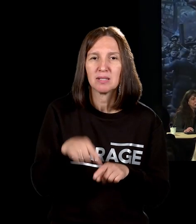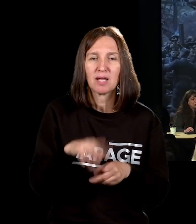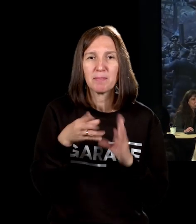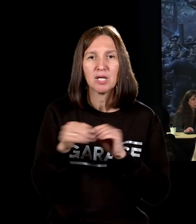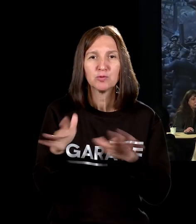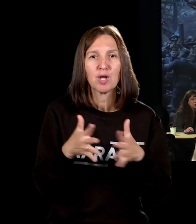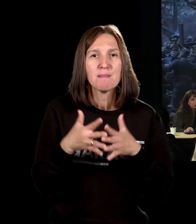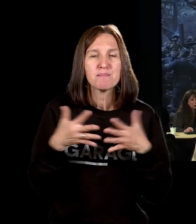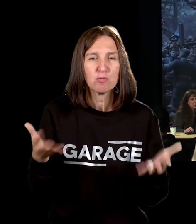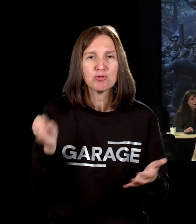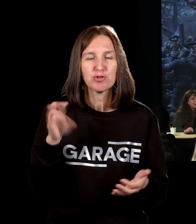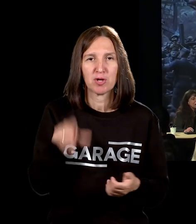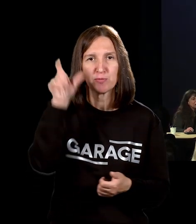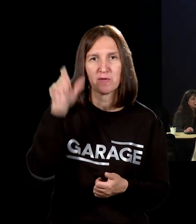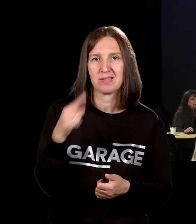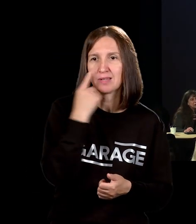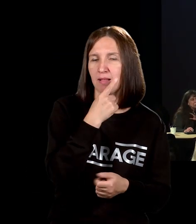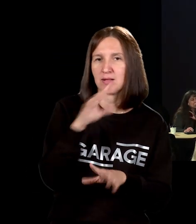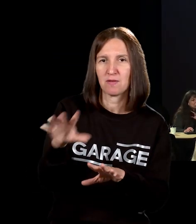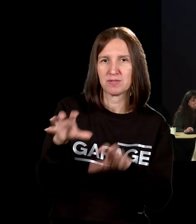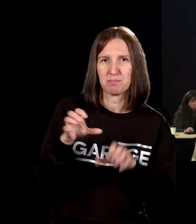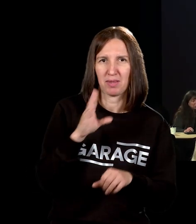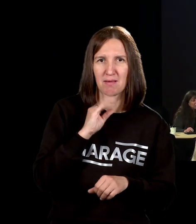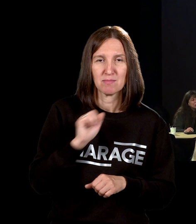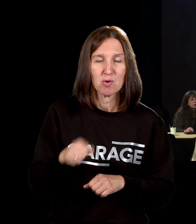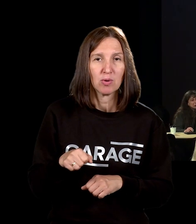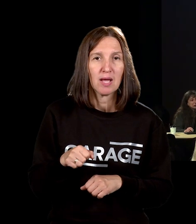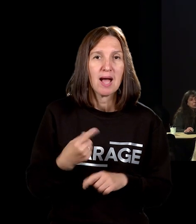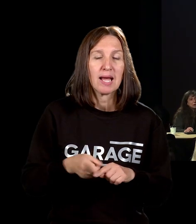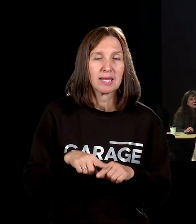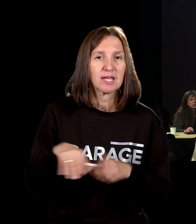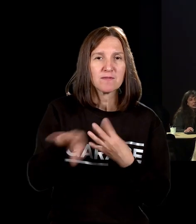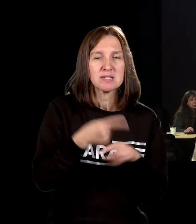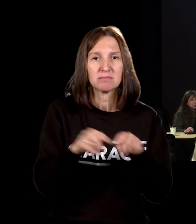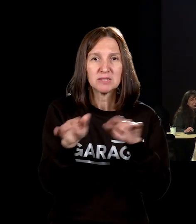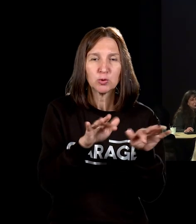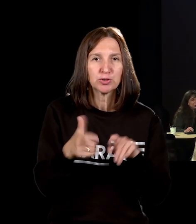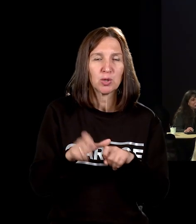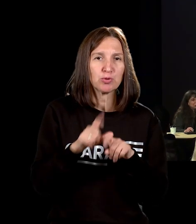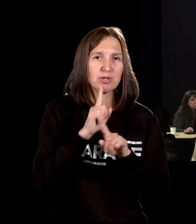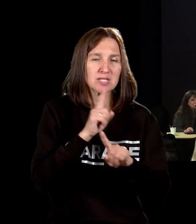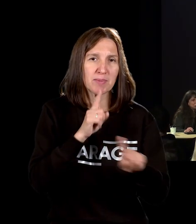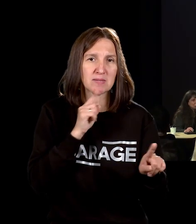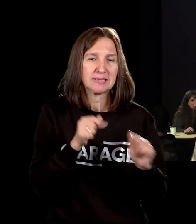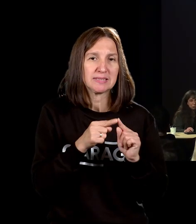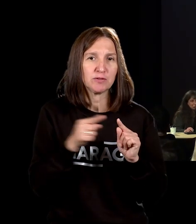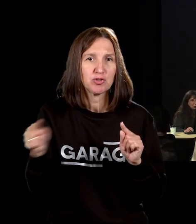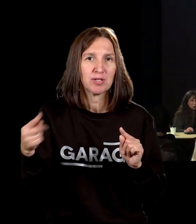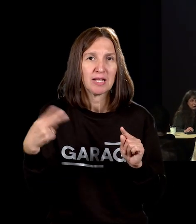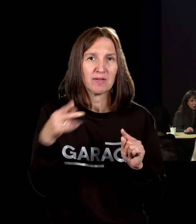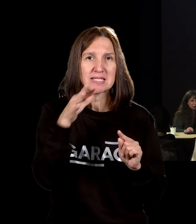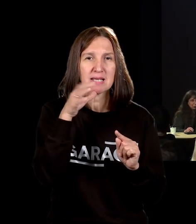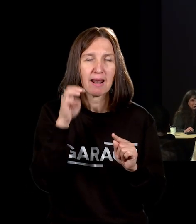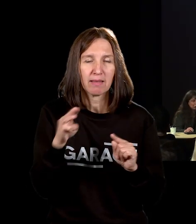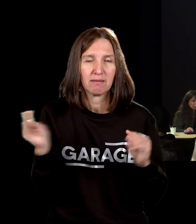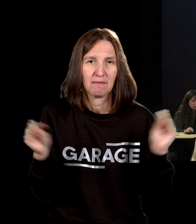чем глаз может увидеть. А они бесконечно разнообразны, да, за 20 лет можно